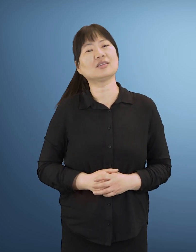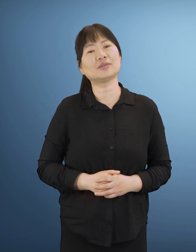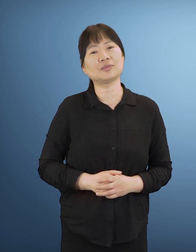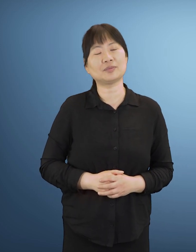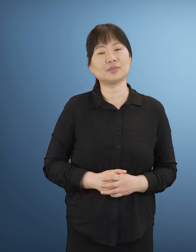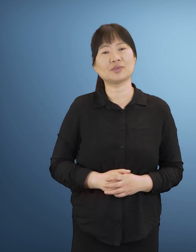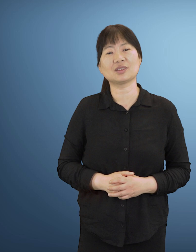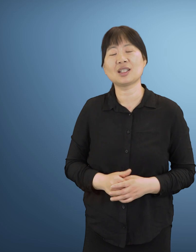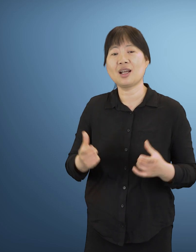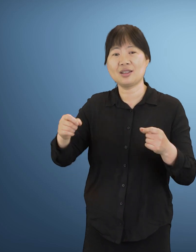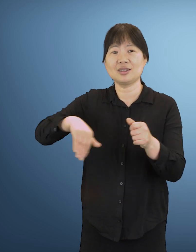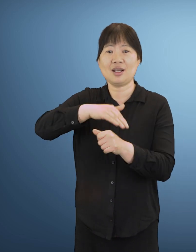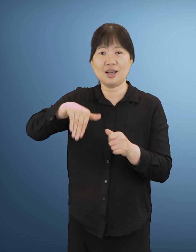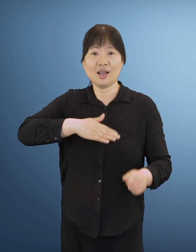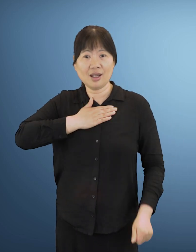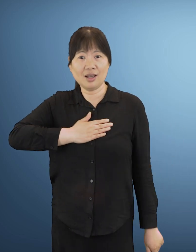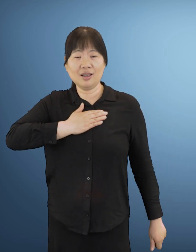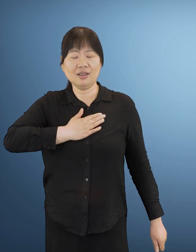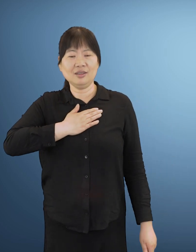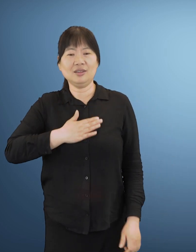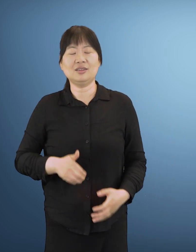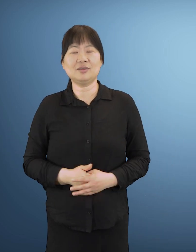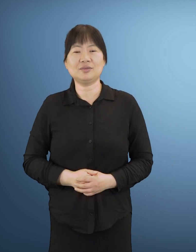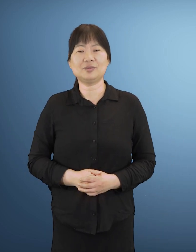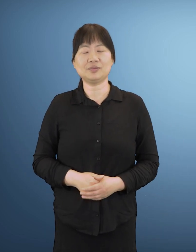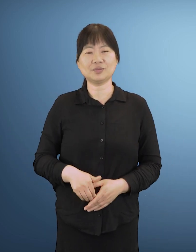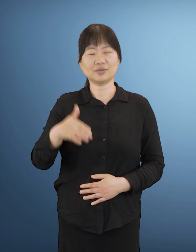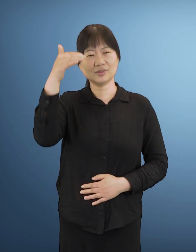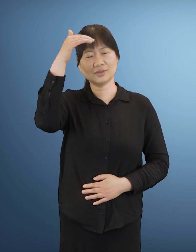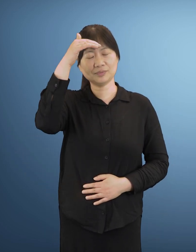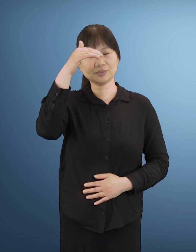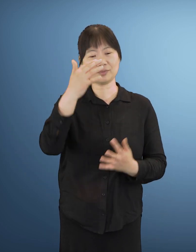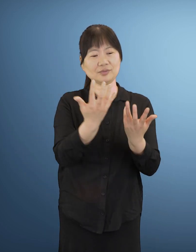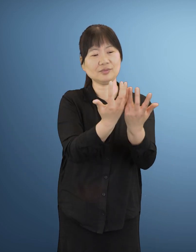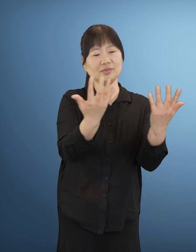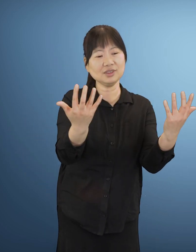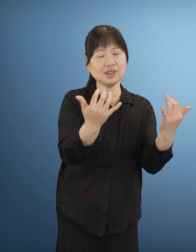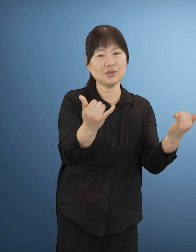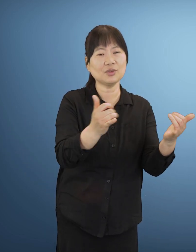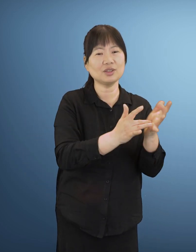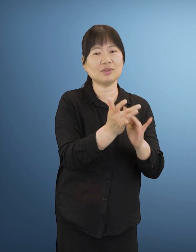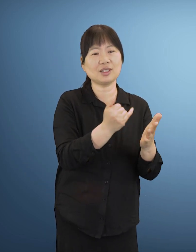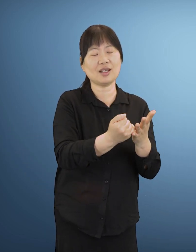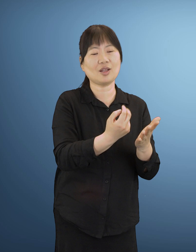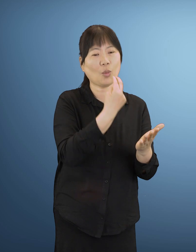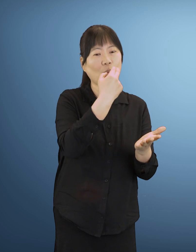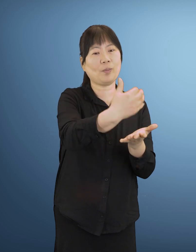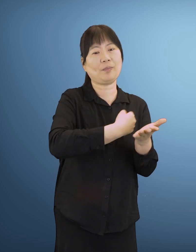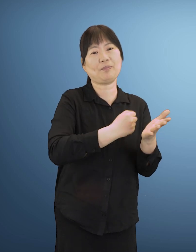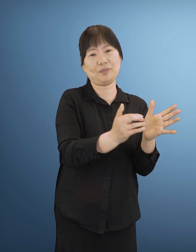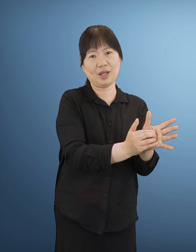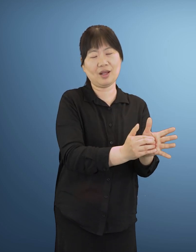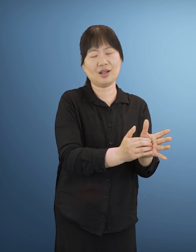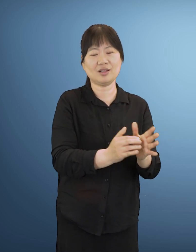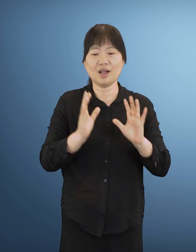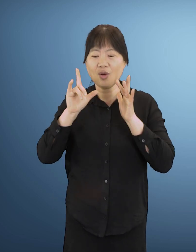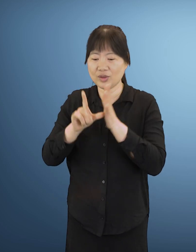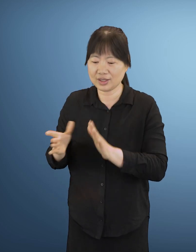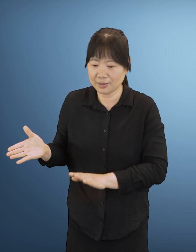즉 그런 상황이란 말이에요. 청중도 예수님을 너무 잘 알아요. 어릴